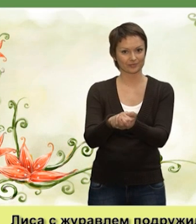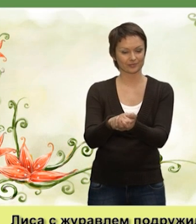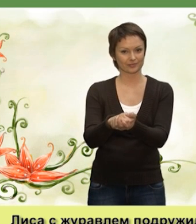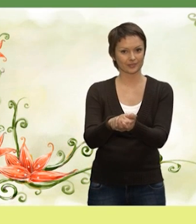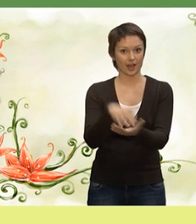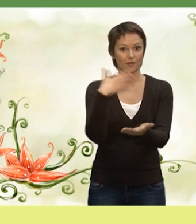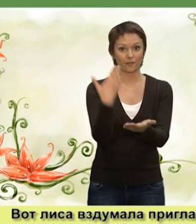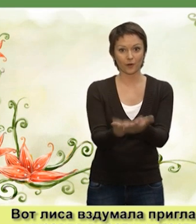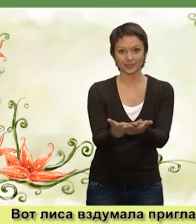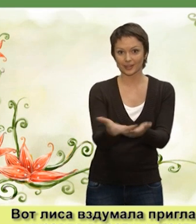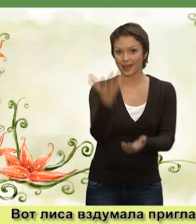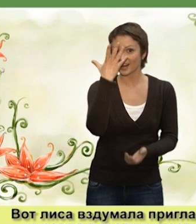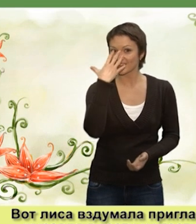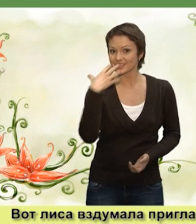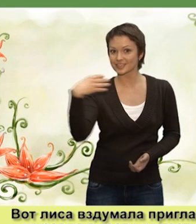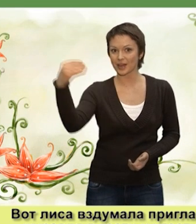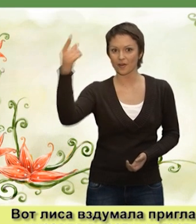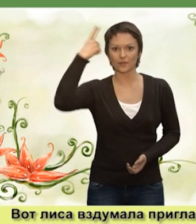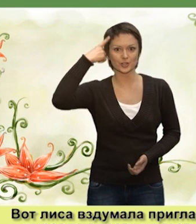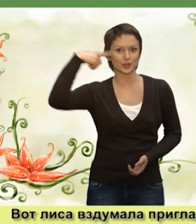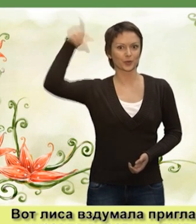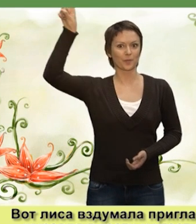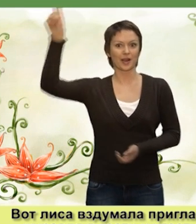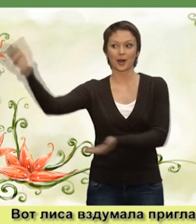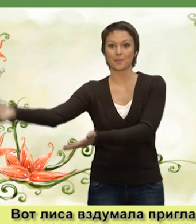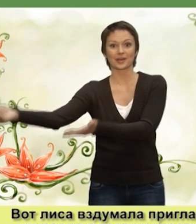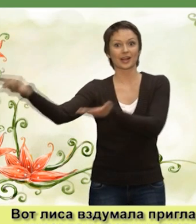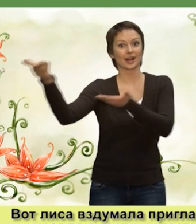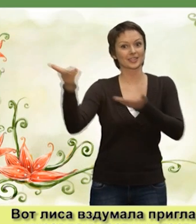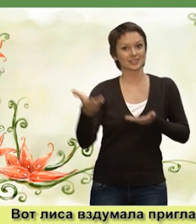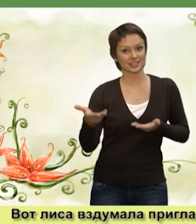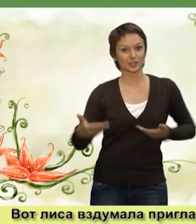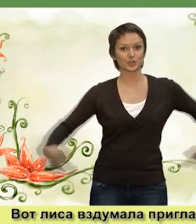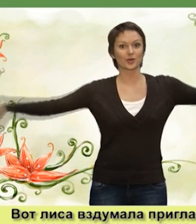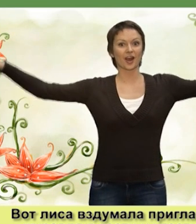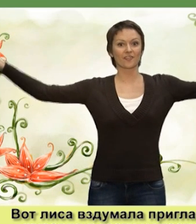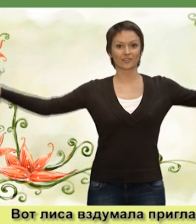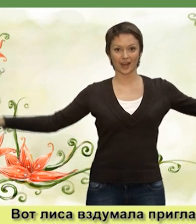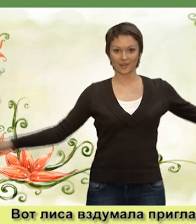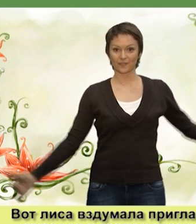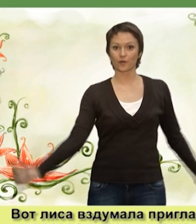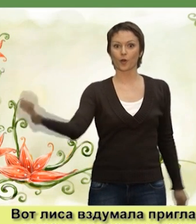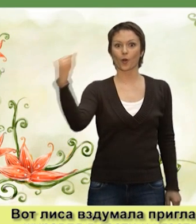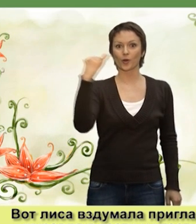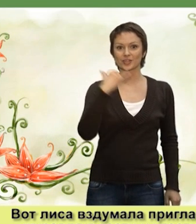подружились. Вот лиса вздумала пригласить журавля в